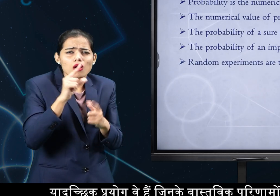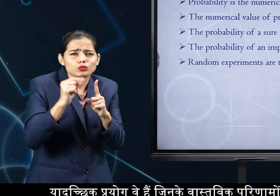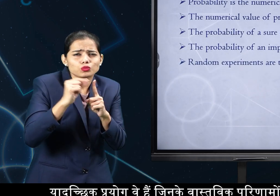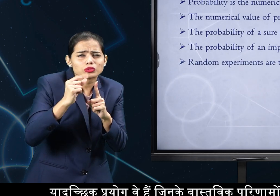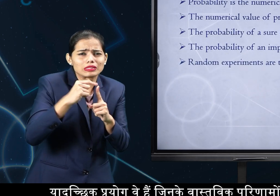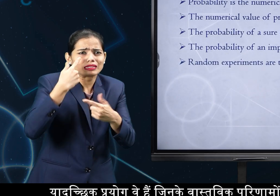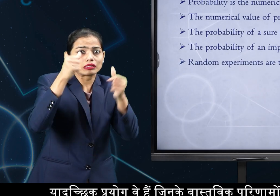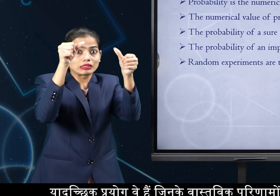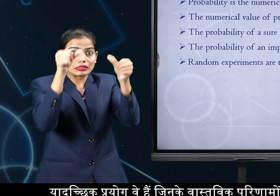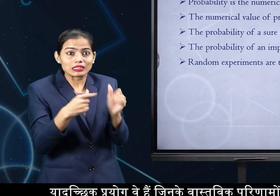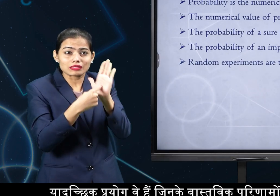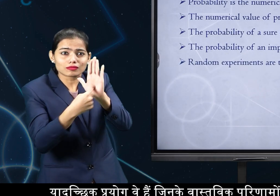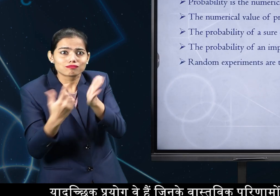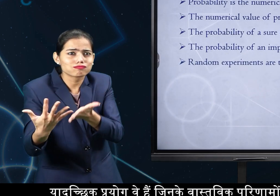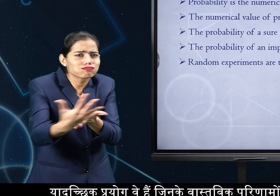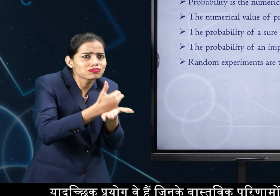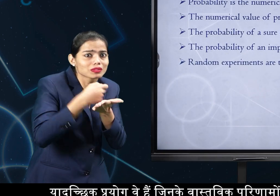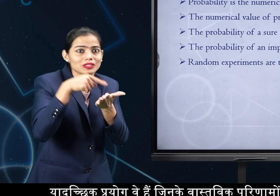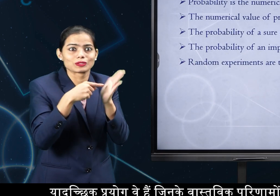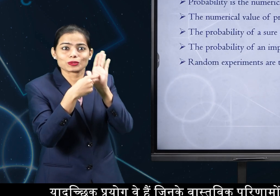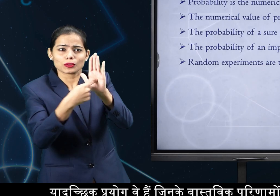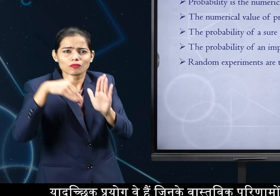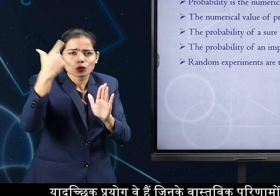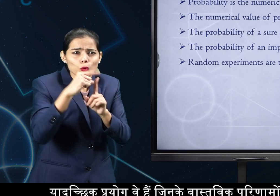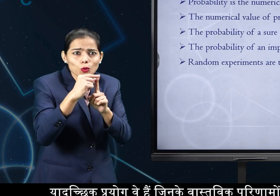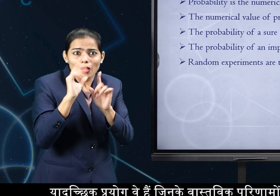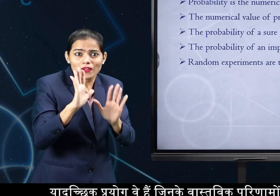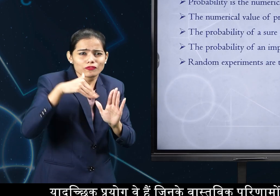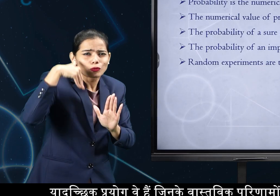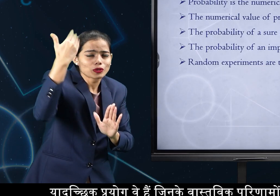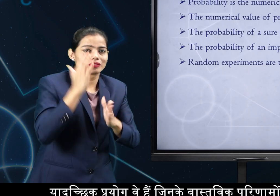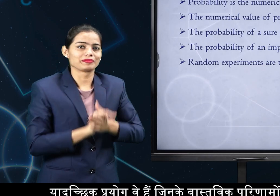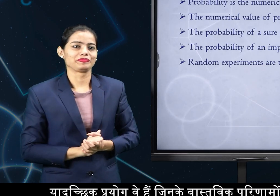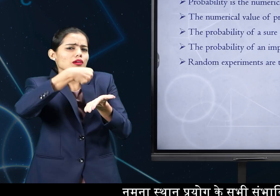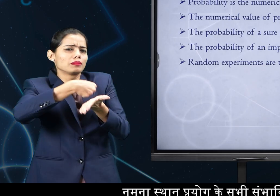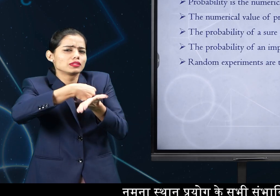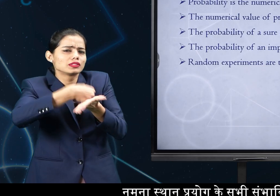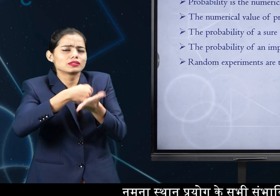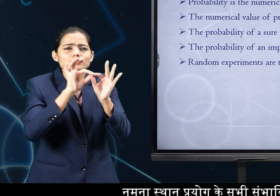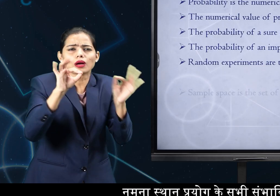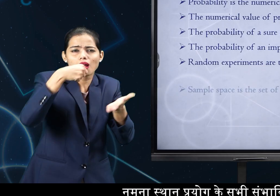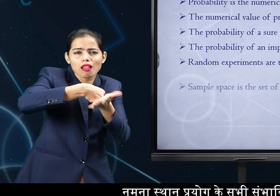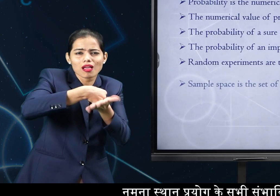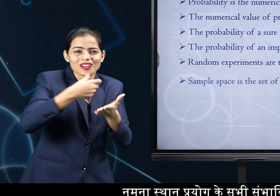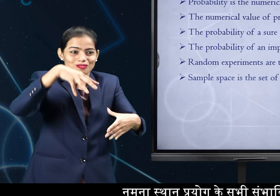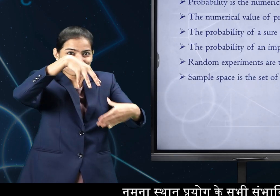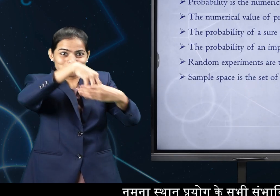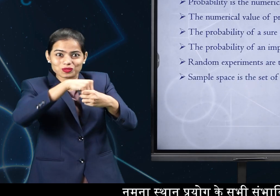भविष्यवाणी नहीं की जा सकती है। नमूना स्थान प्रयोग के सभी संभावित